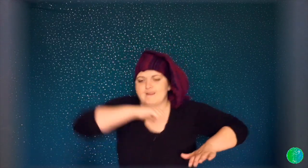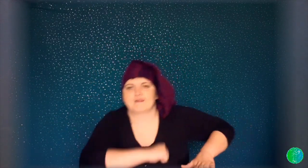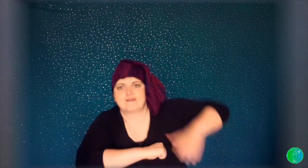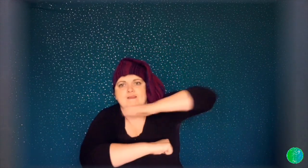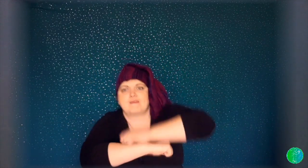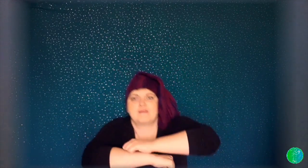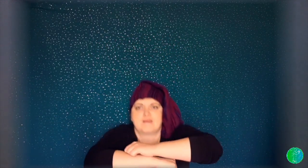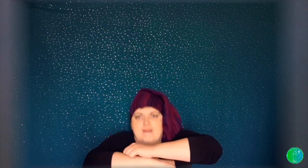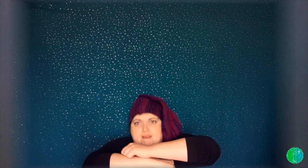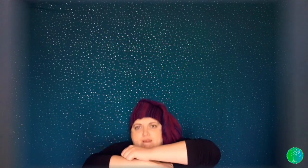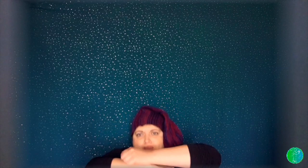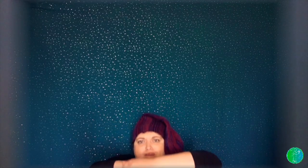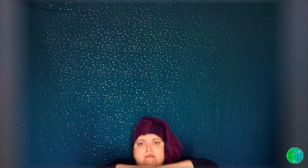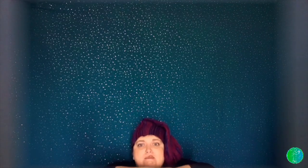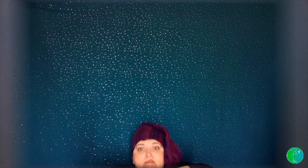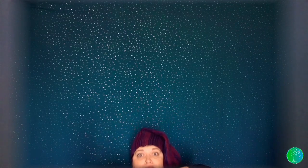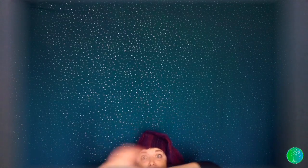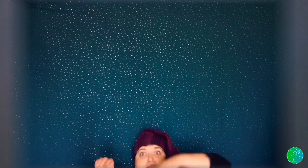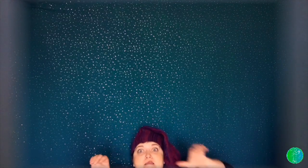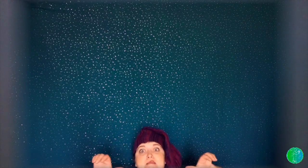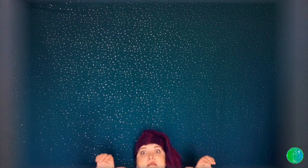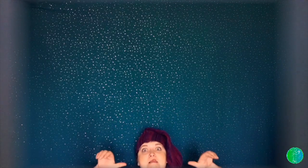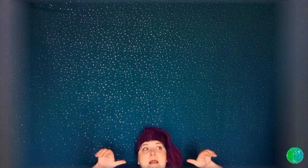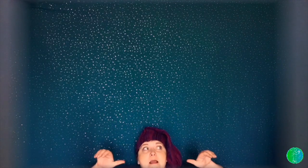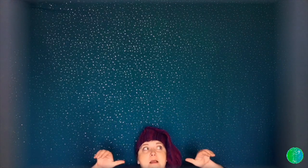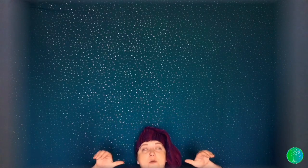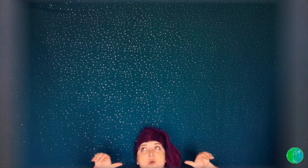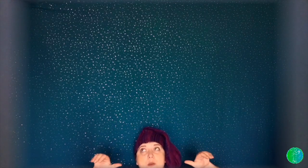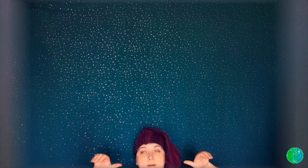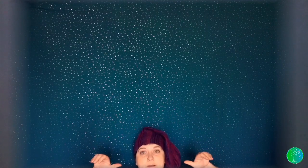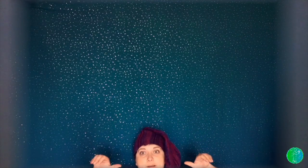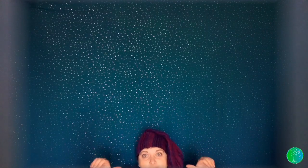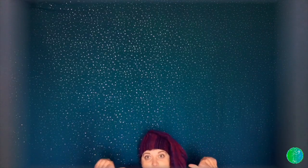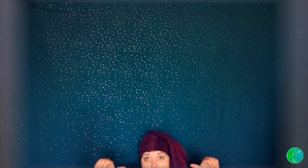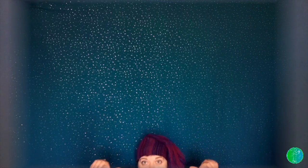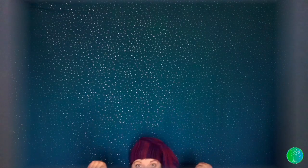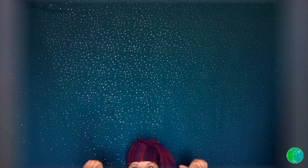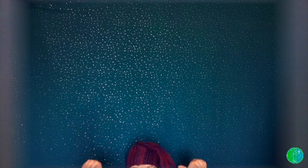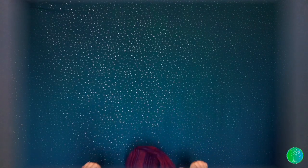Sans faire de bruit, il se faufile à l'intérieur